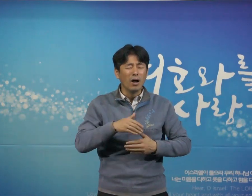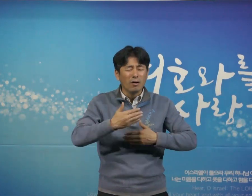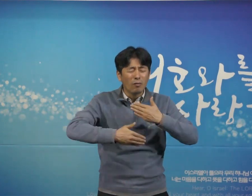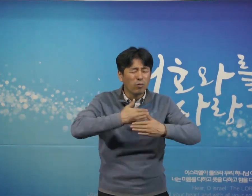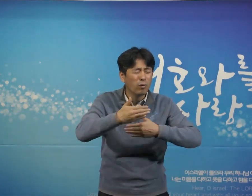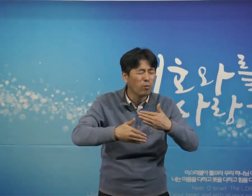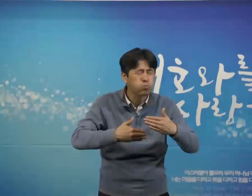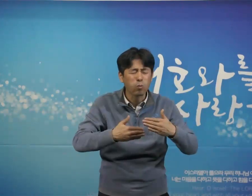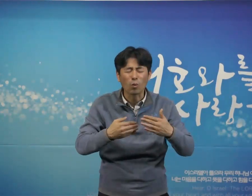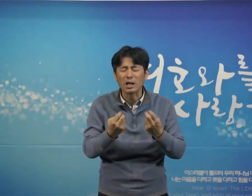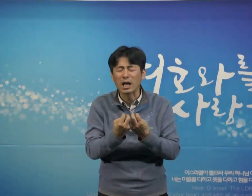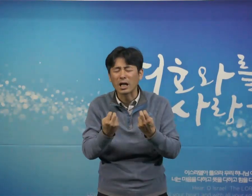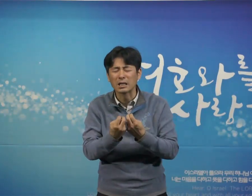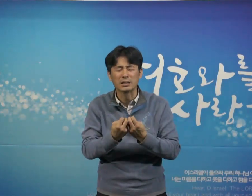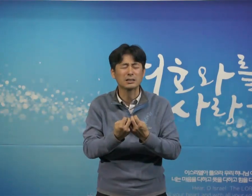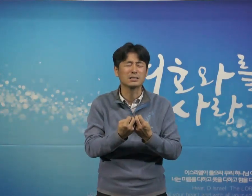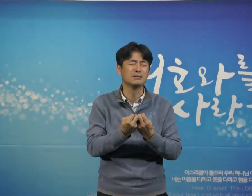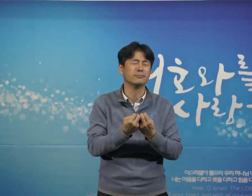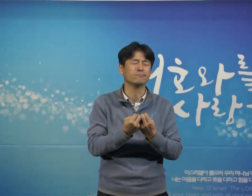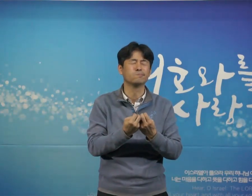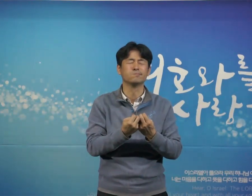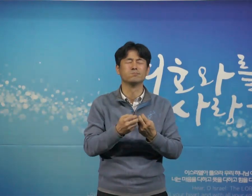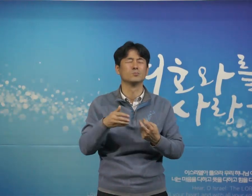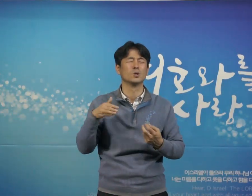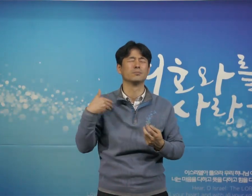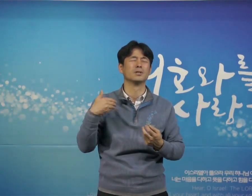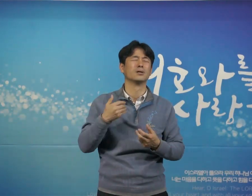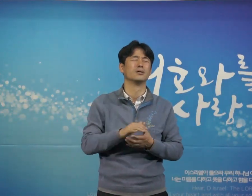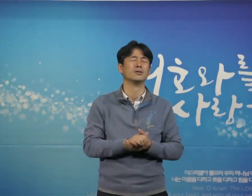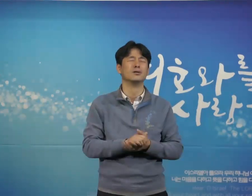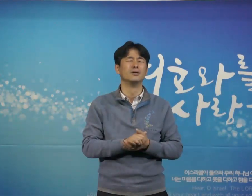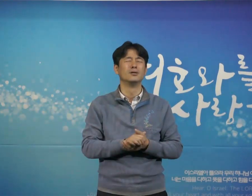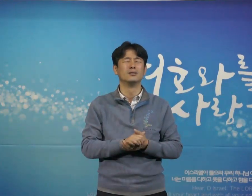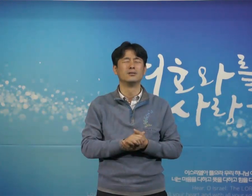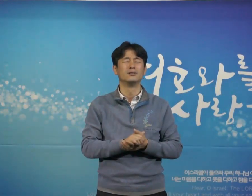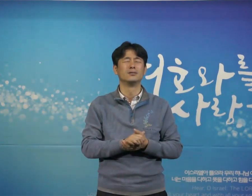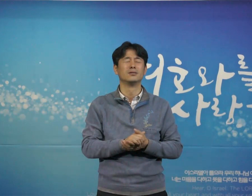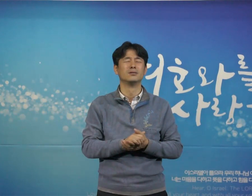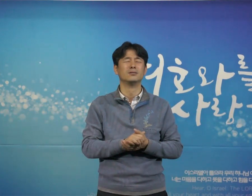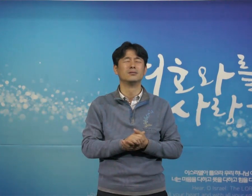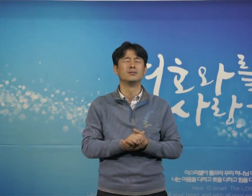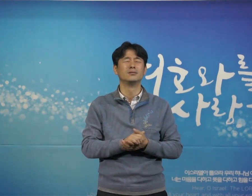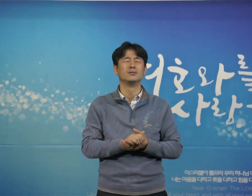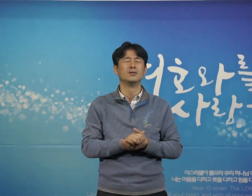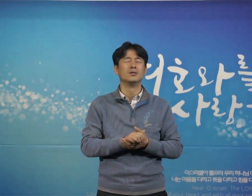목표는 있지만 어떻게 나아가야 할지 방법을 잘 모릅니다.